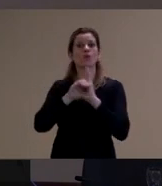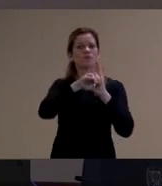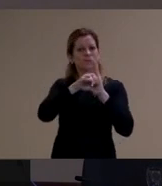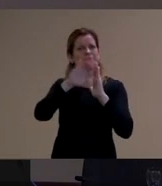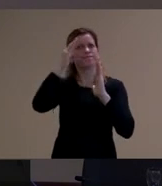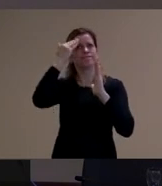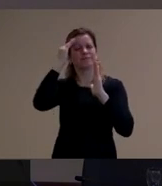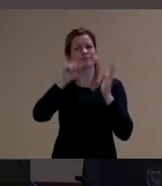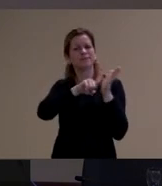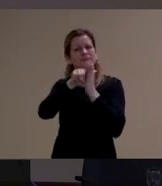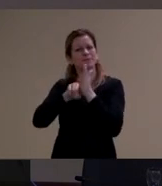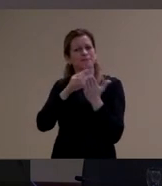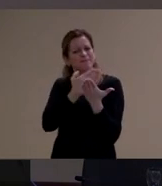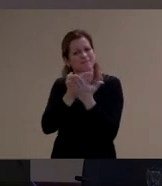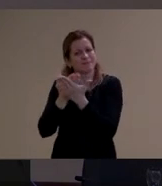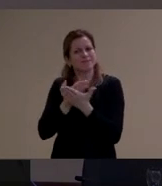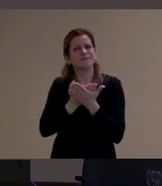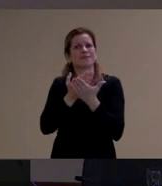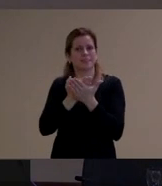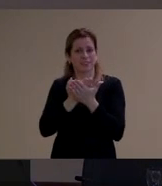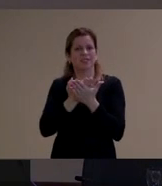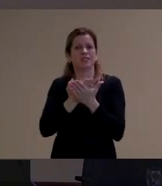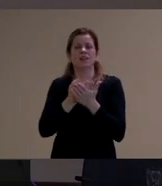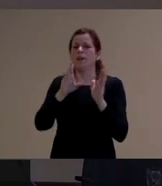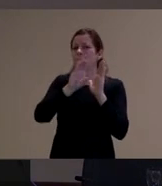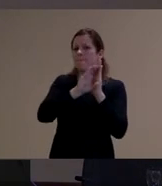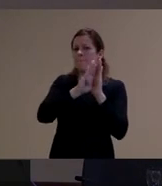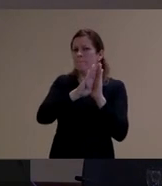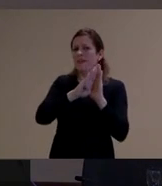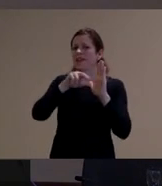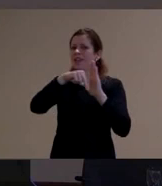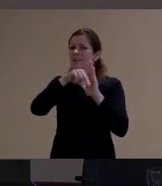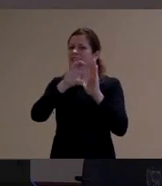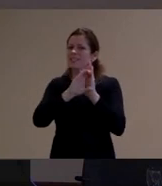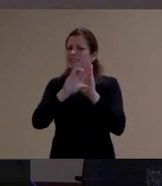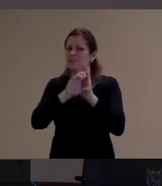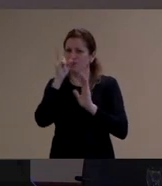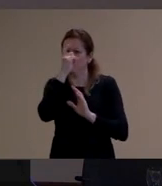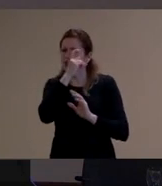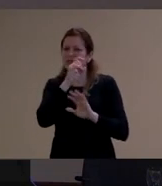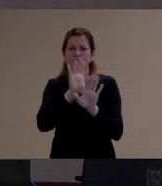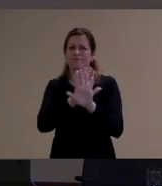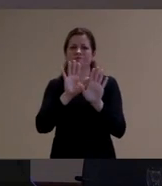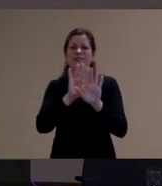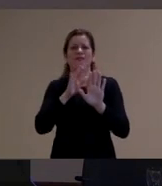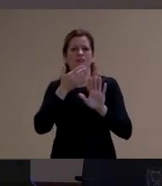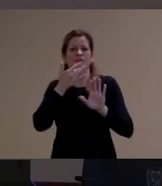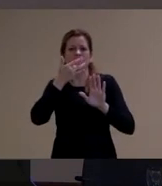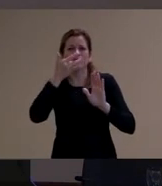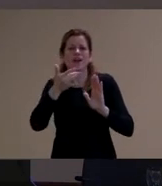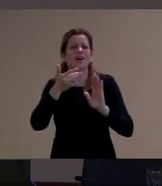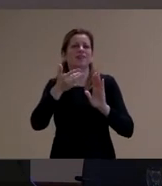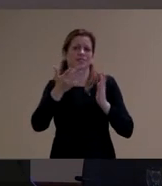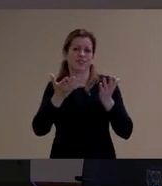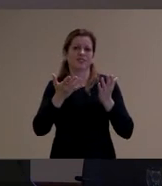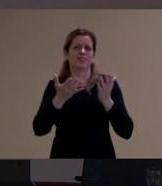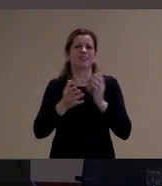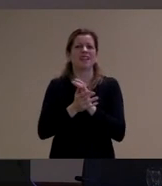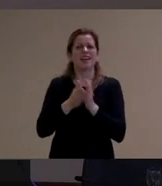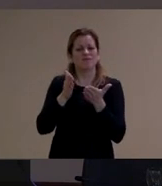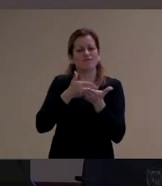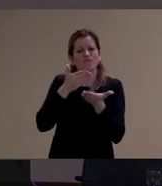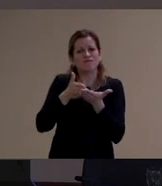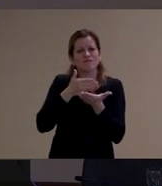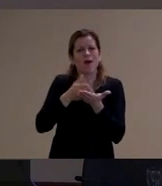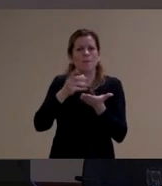é buscar isso na bncc não foi difícil porque a bem que ser um documento de poucas páginas